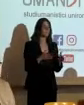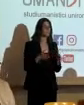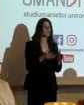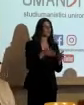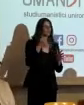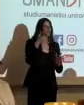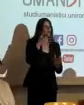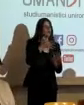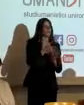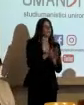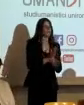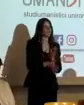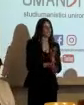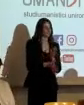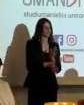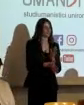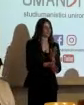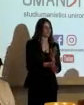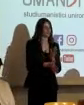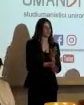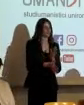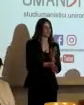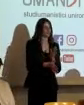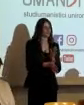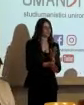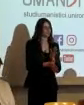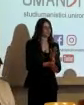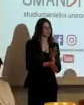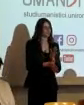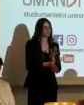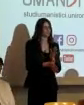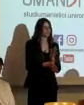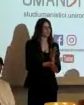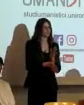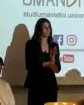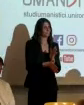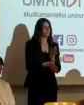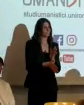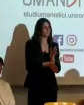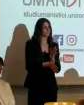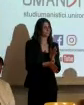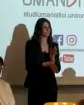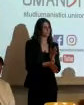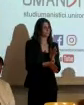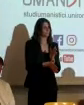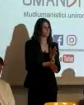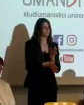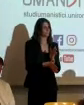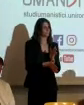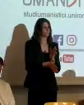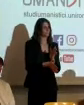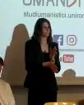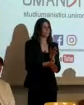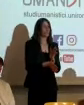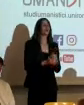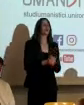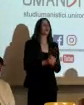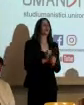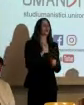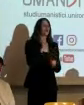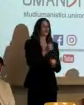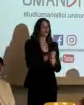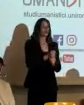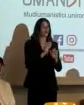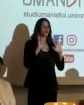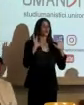approfondimento rispetto a quello che propone per l'appunto la triennale. Studiare storia dell'arte,